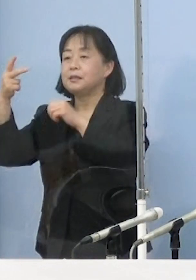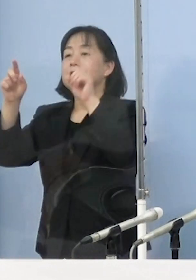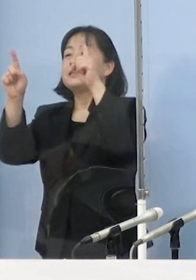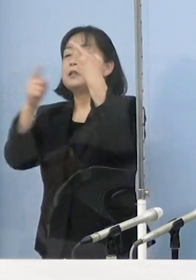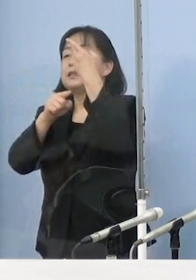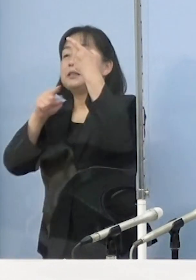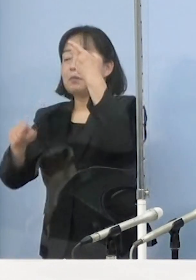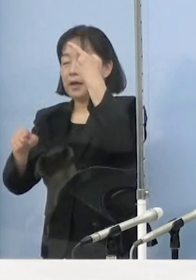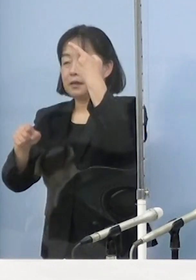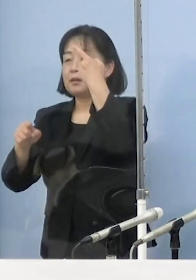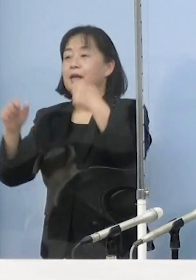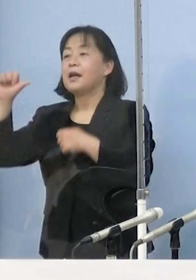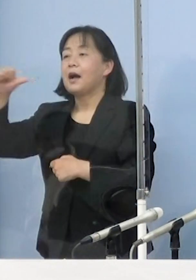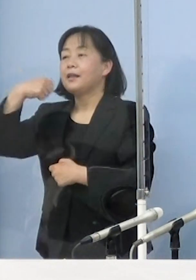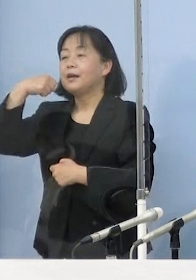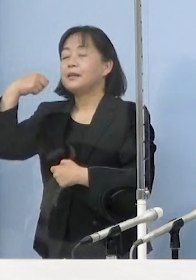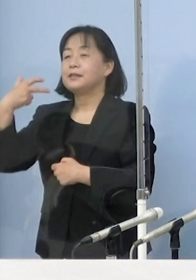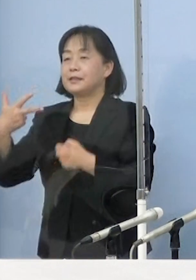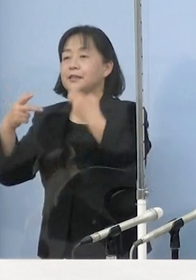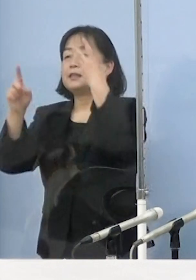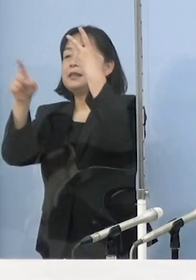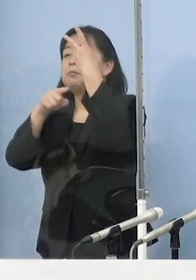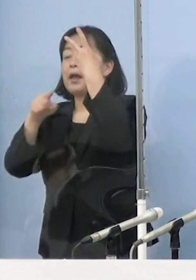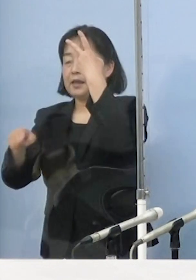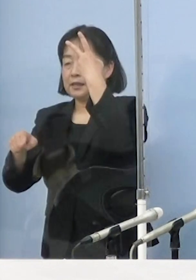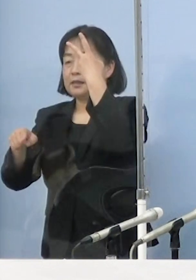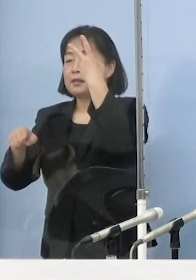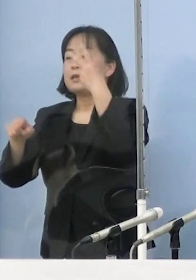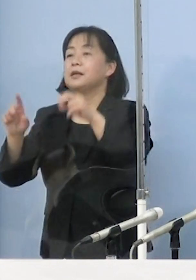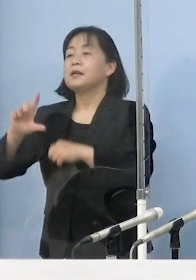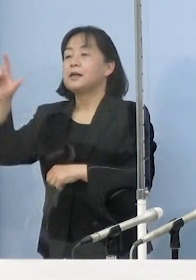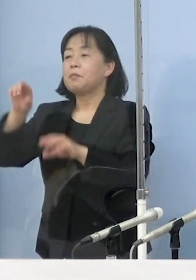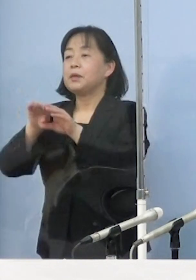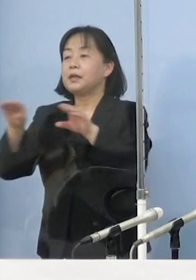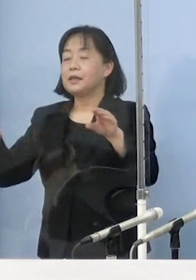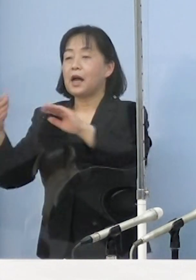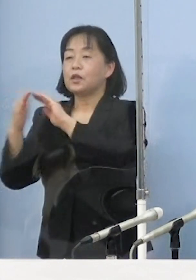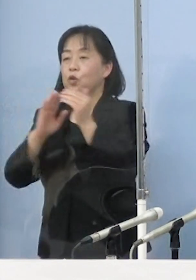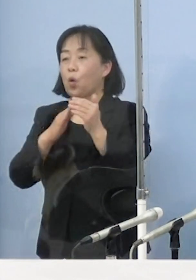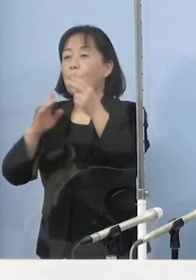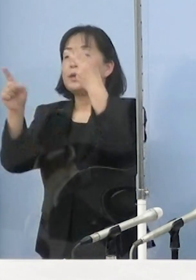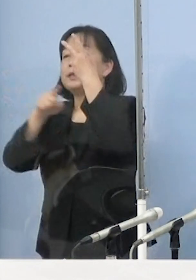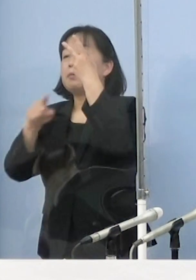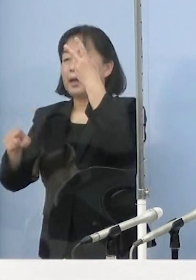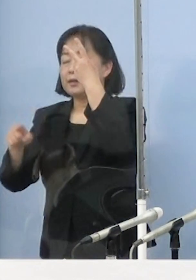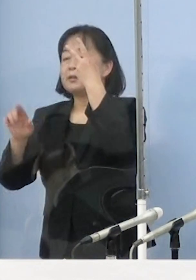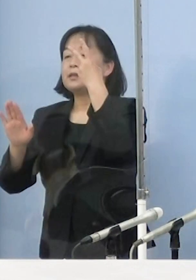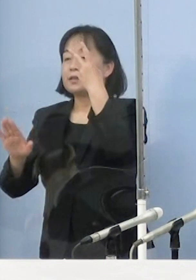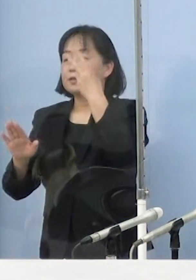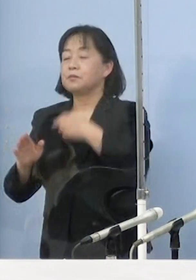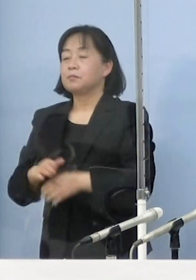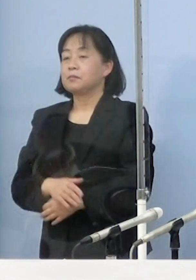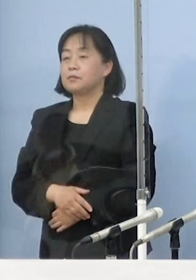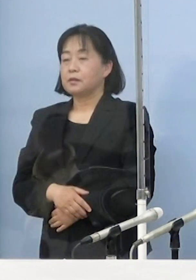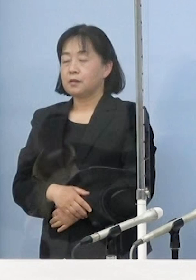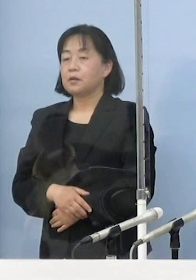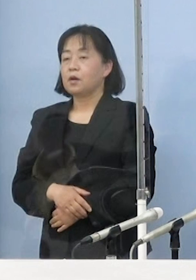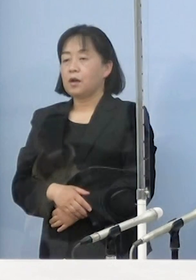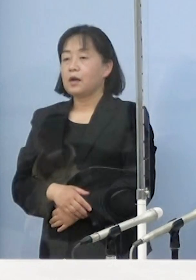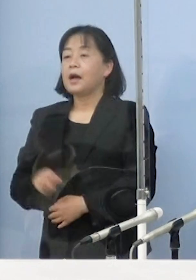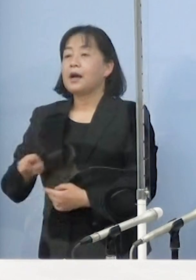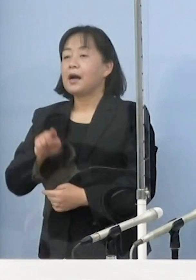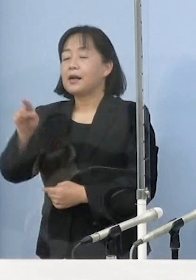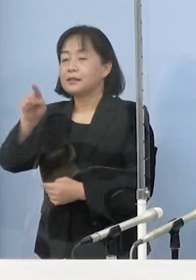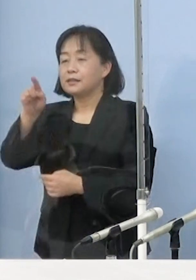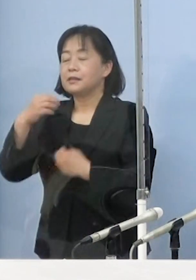名、阿南市2名、上板町2名となります。また主な感染経